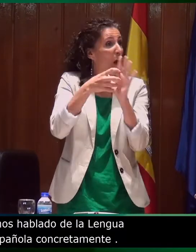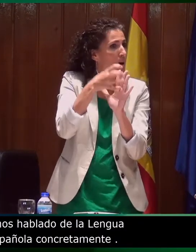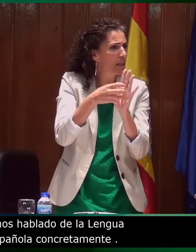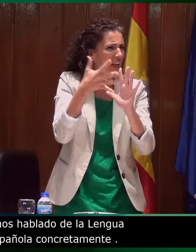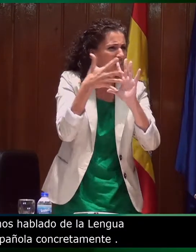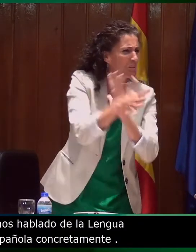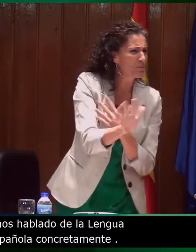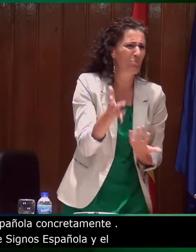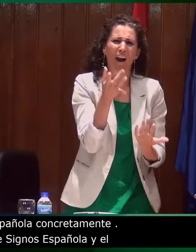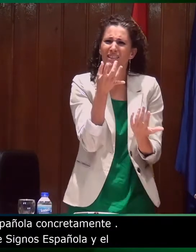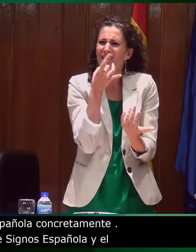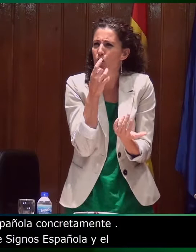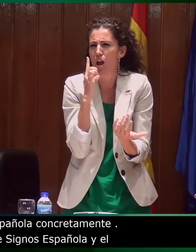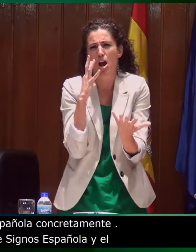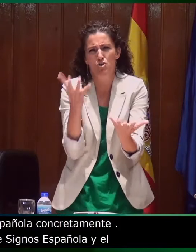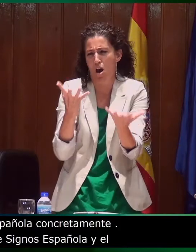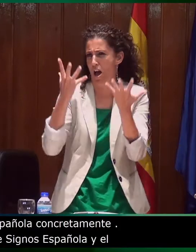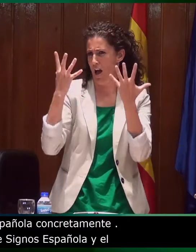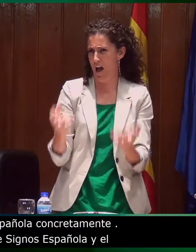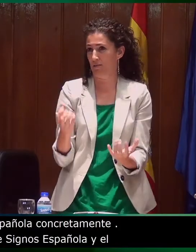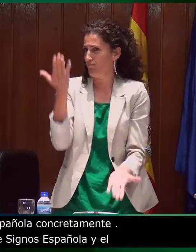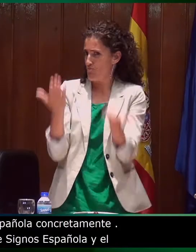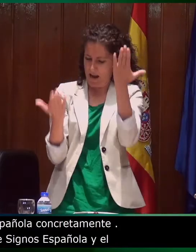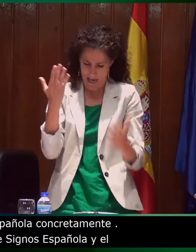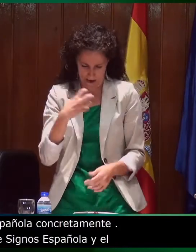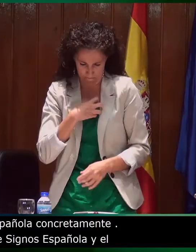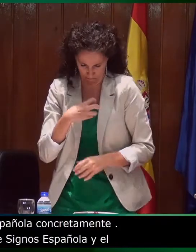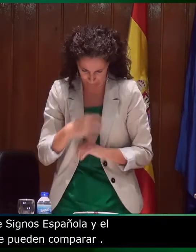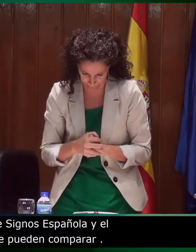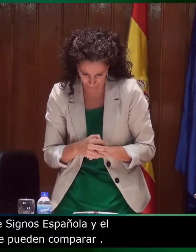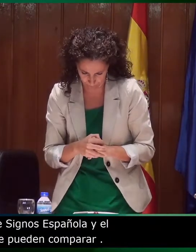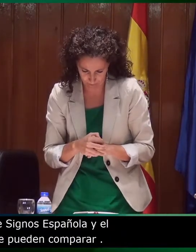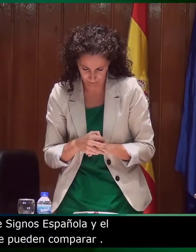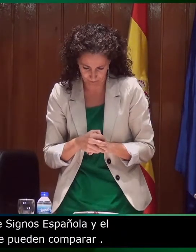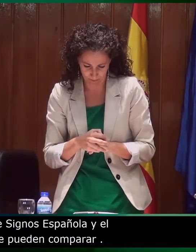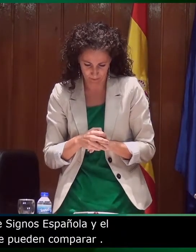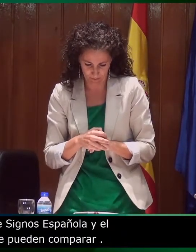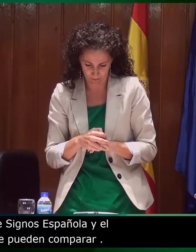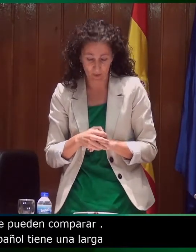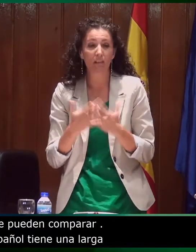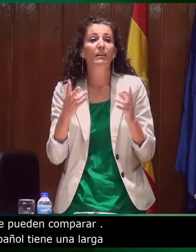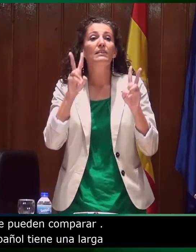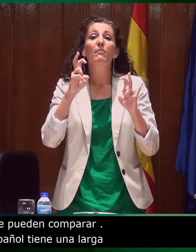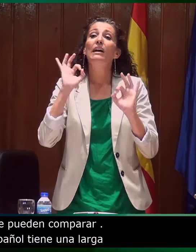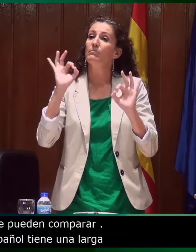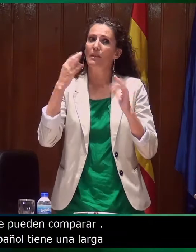muchos siglos de de gramática descriptiva de multitud de diccionarios y no se puede comparar con la lengua de signos